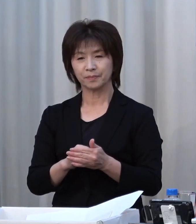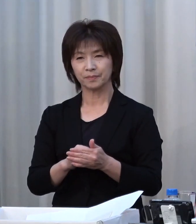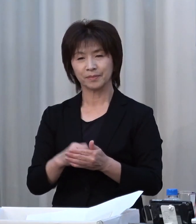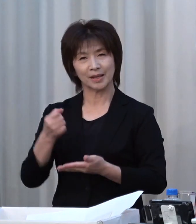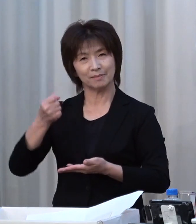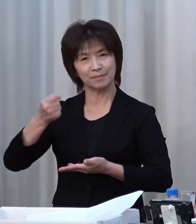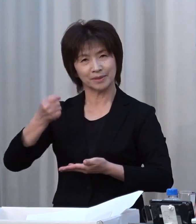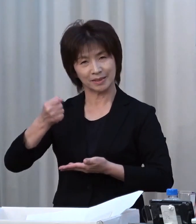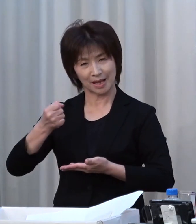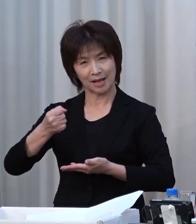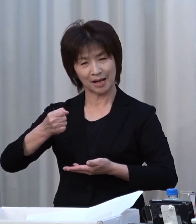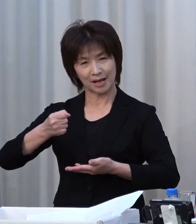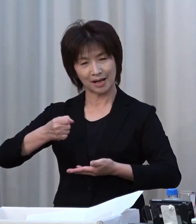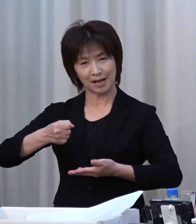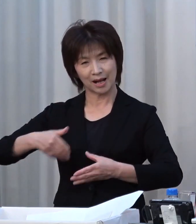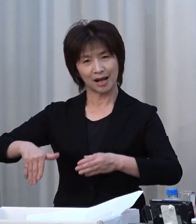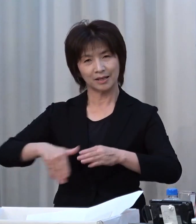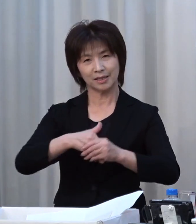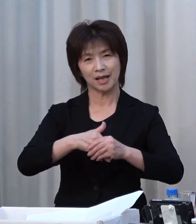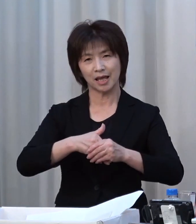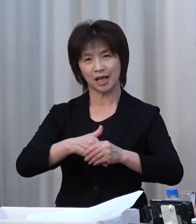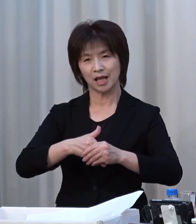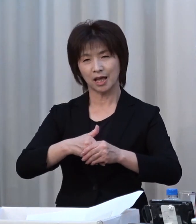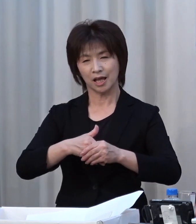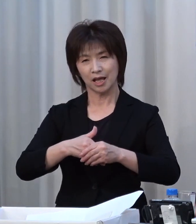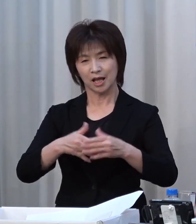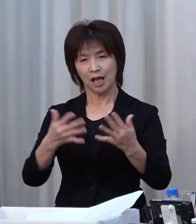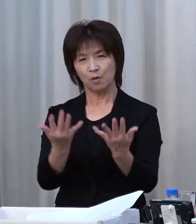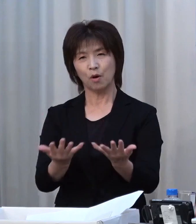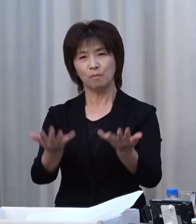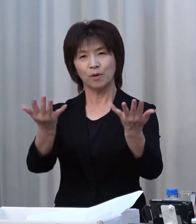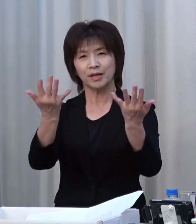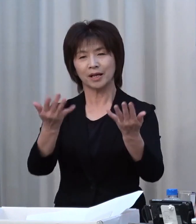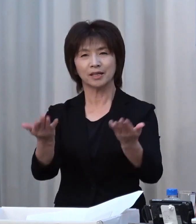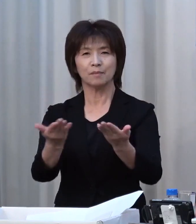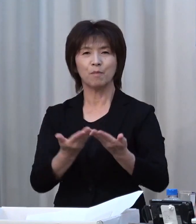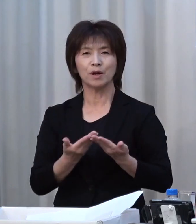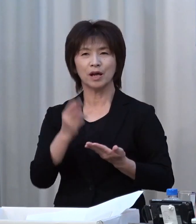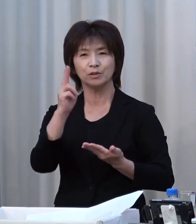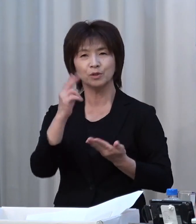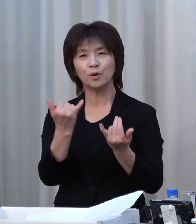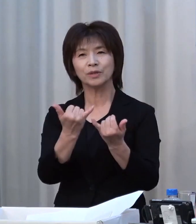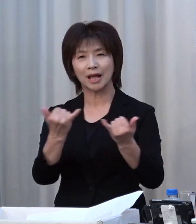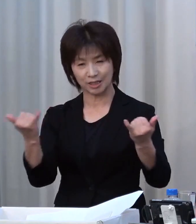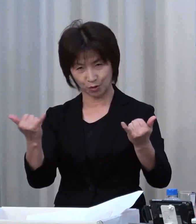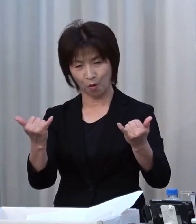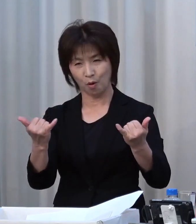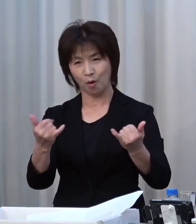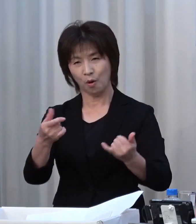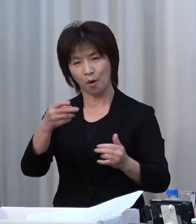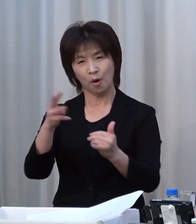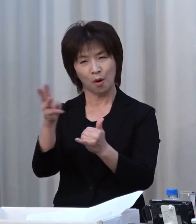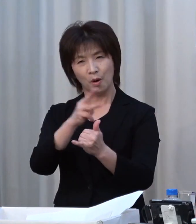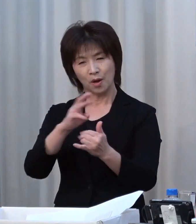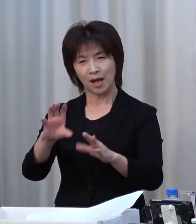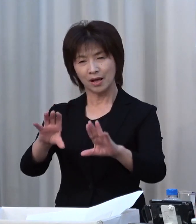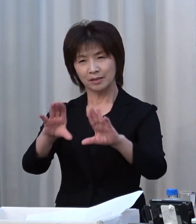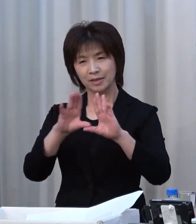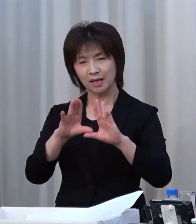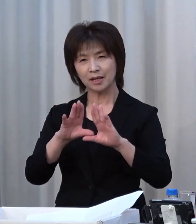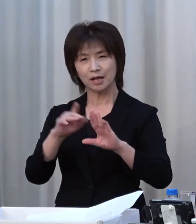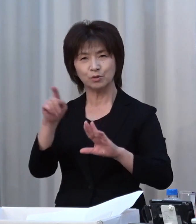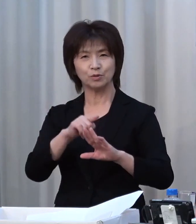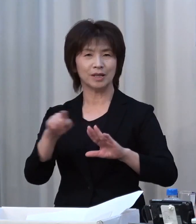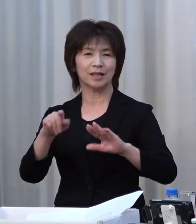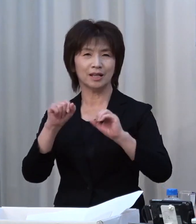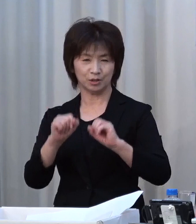聖火リレーをね盛り上げてもらえるような方とかね、例えば被災地も回るのでね、そこで頑張っ